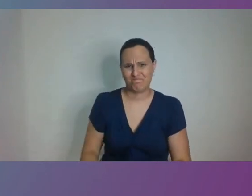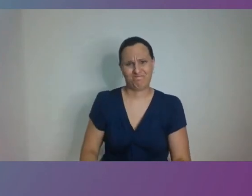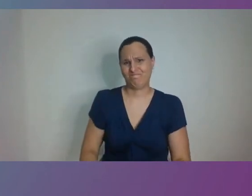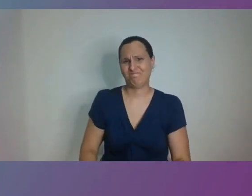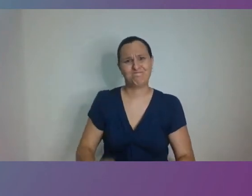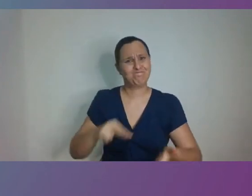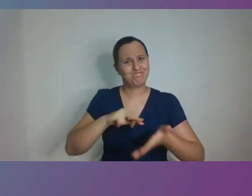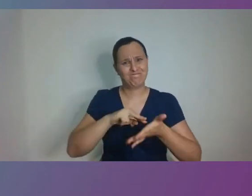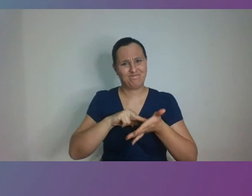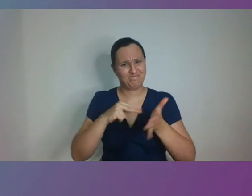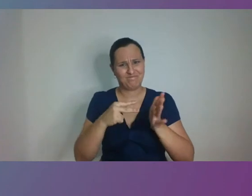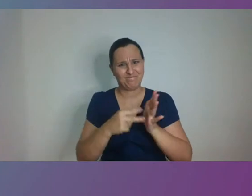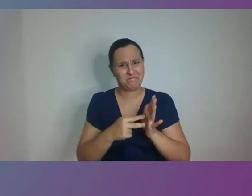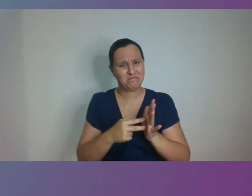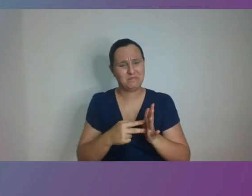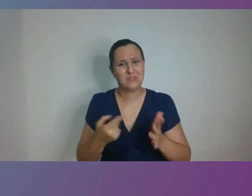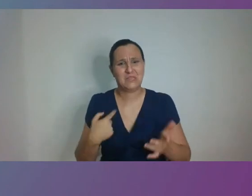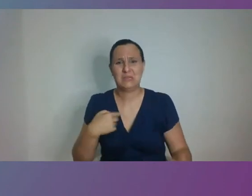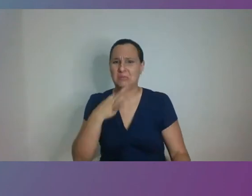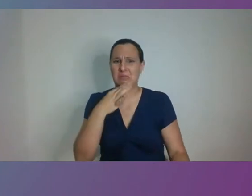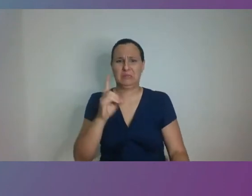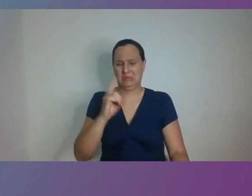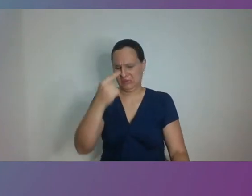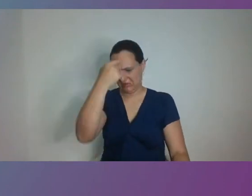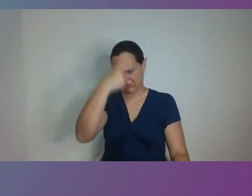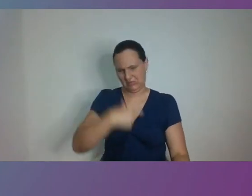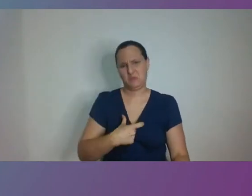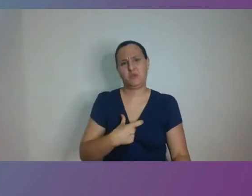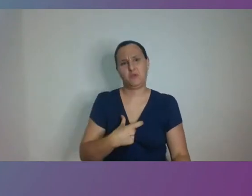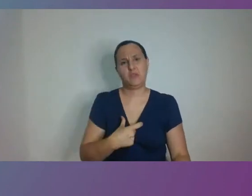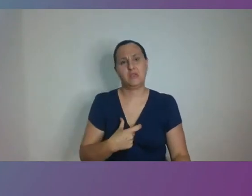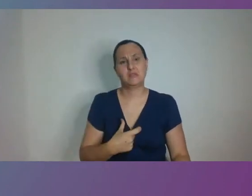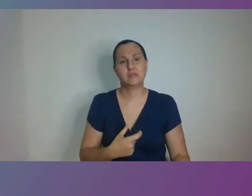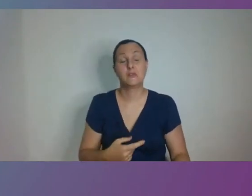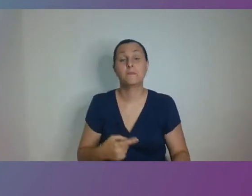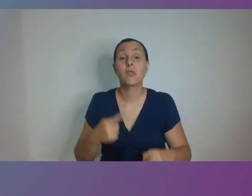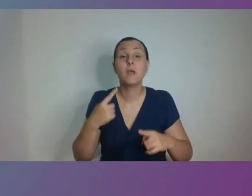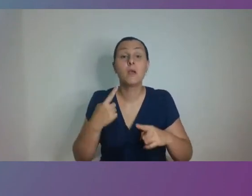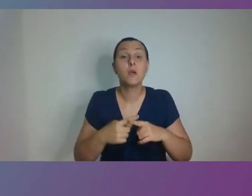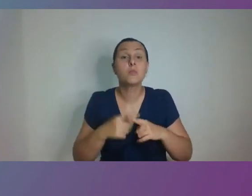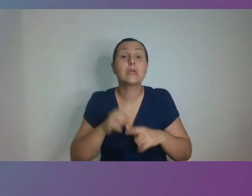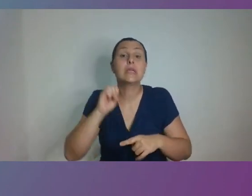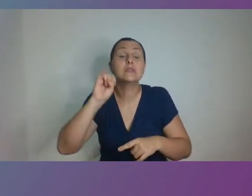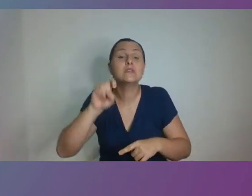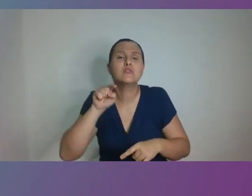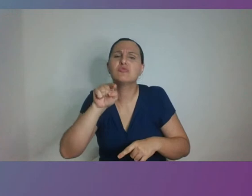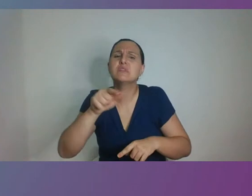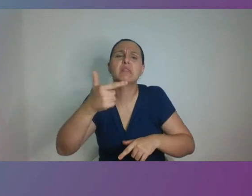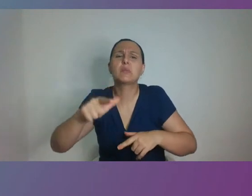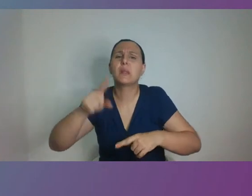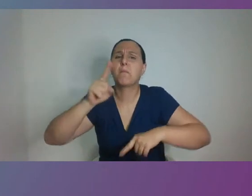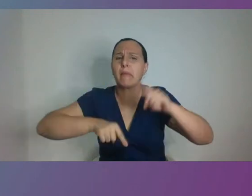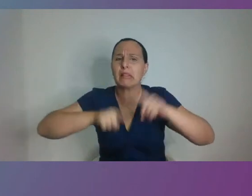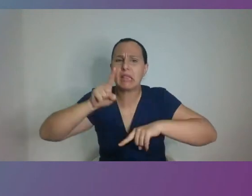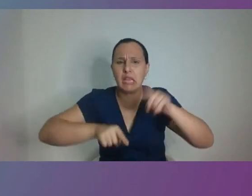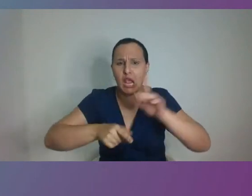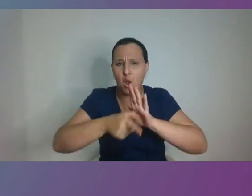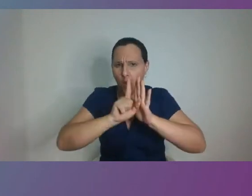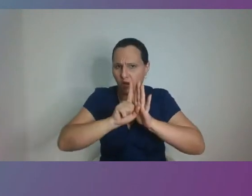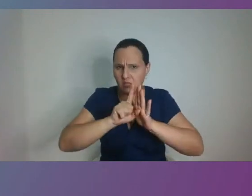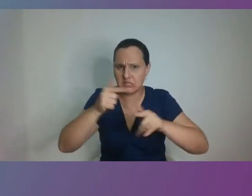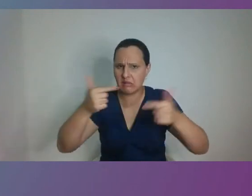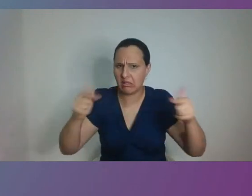de você não receber o texto com antecedência, de você não receber o discurso com antecedência, que você vai morrer nadando.